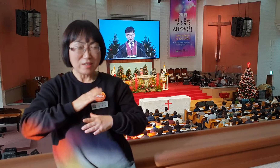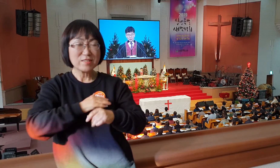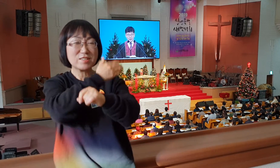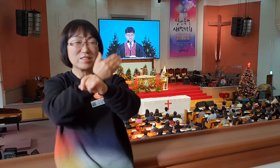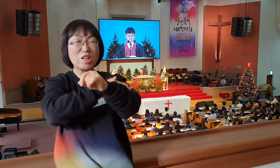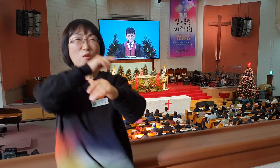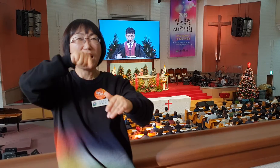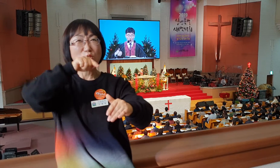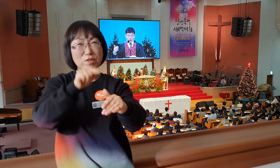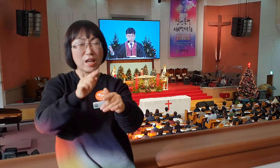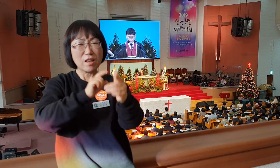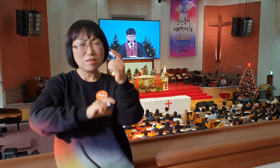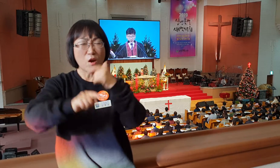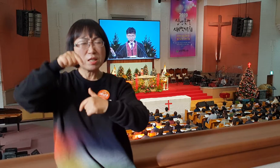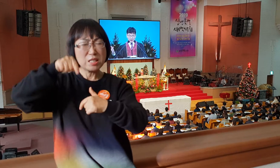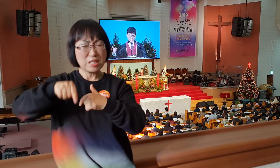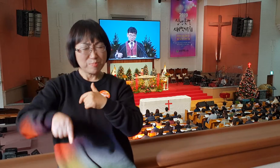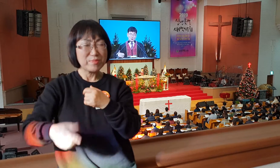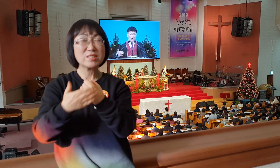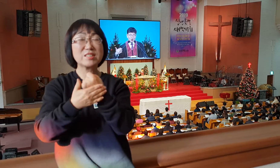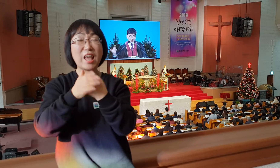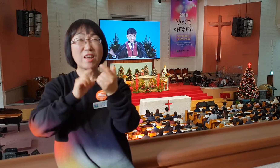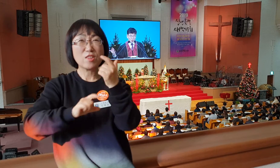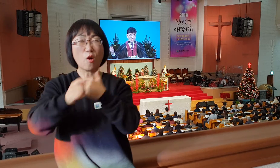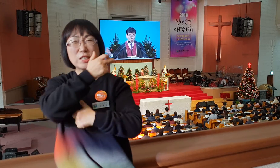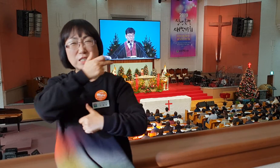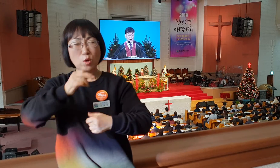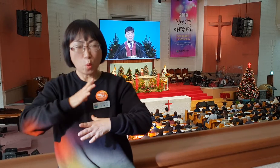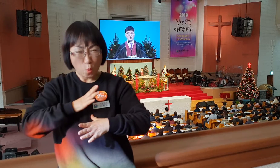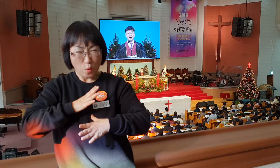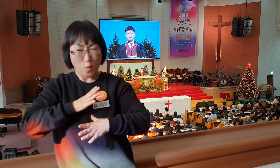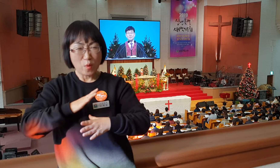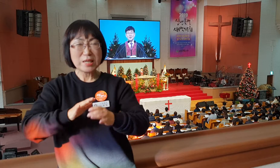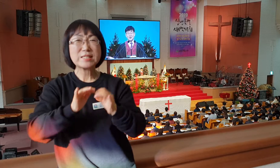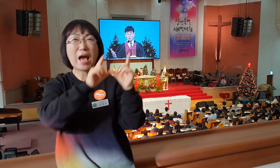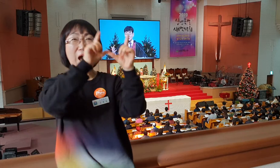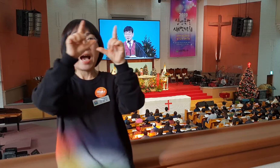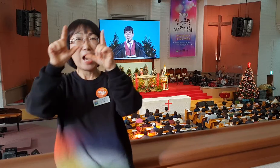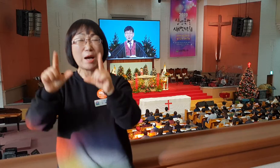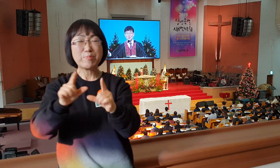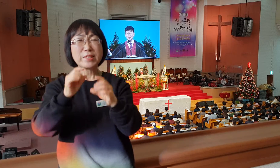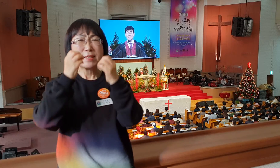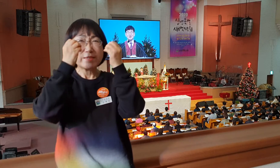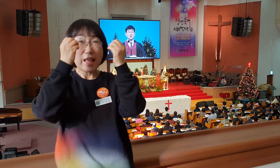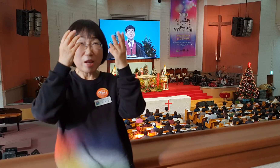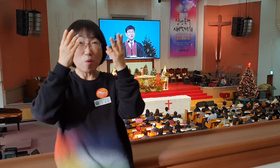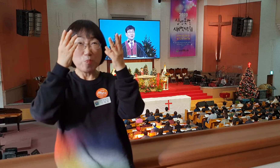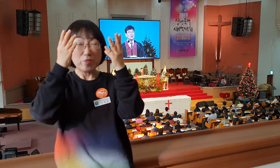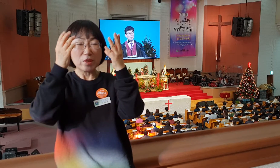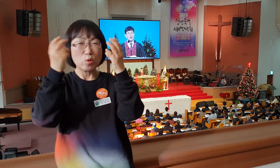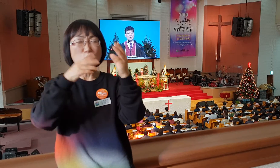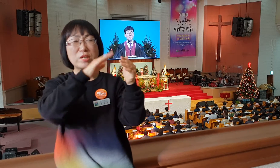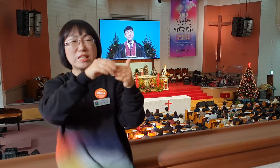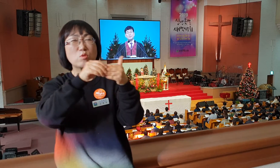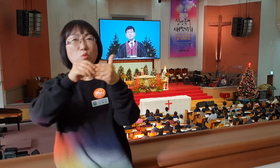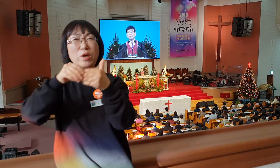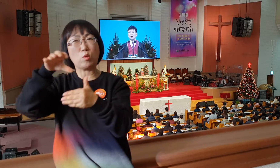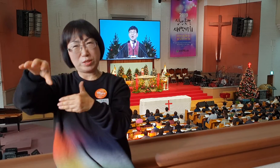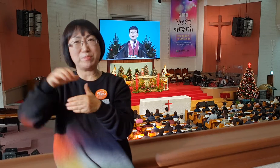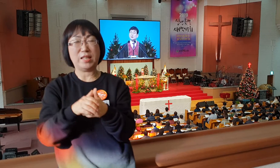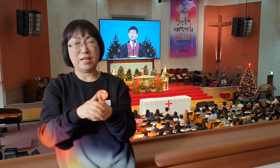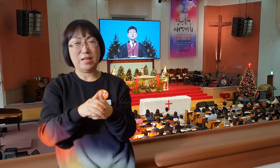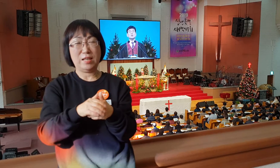능력 가운데 더 깊은 은혜, 그리고 더 크고 놀라운 삶, 그리고 그 새로운 그리로 우리를 인도하는 겁니다.